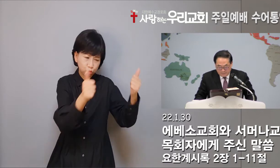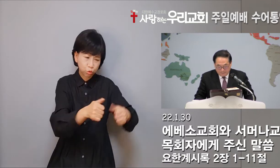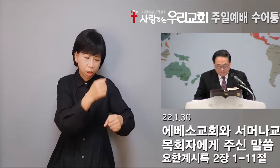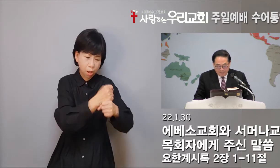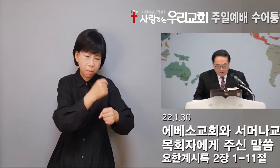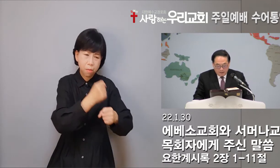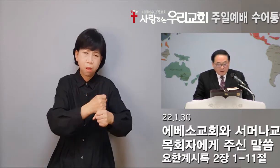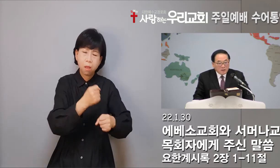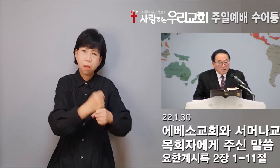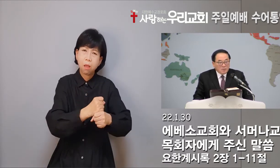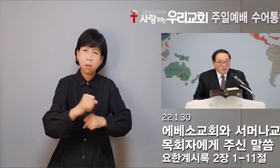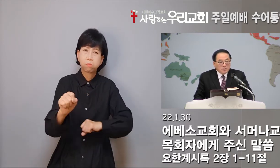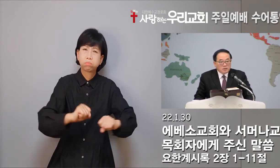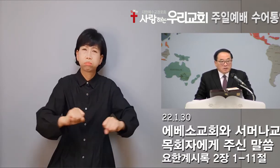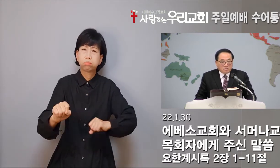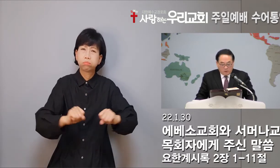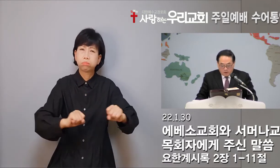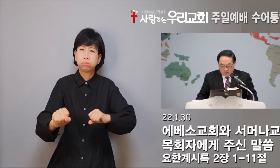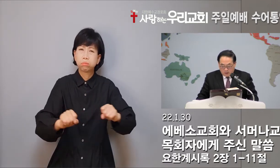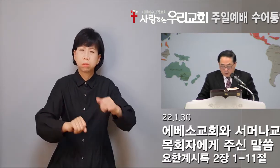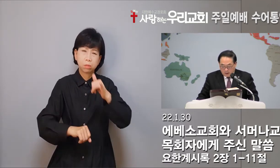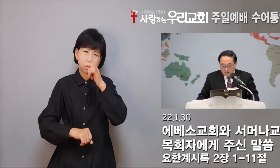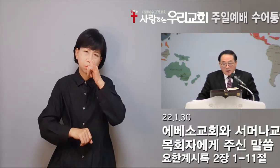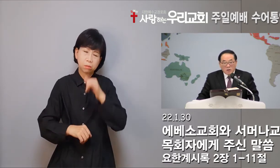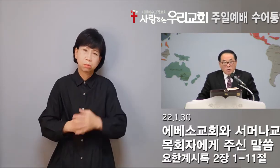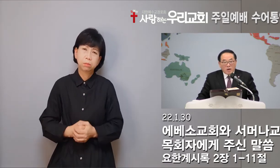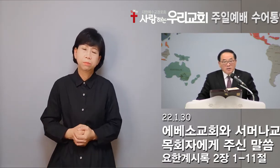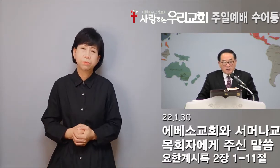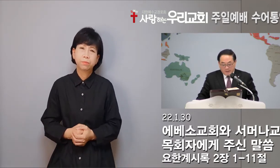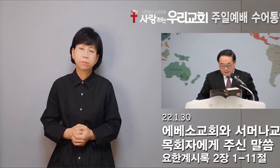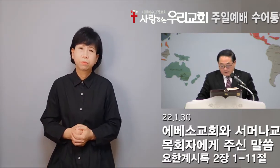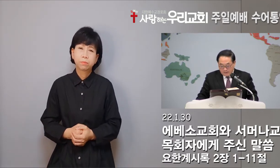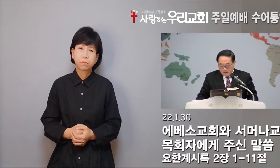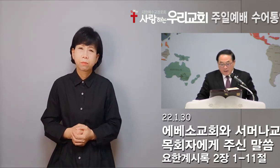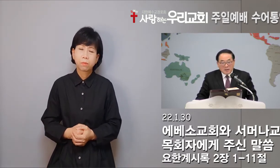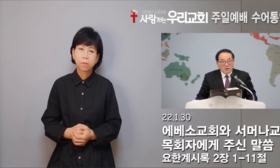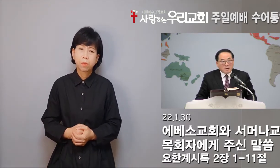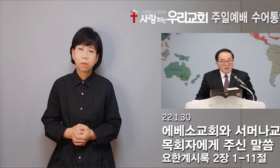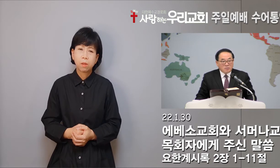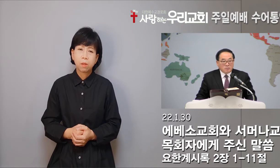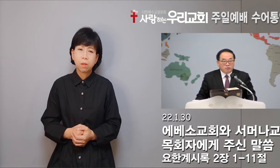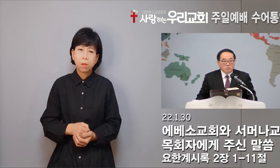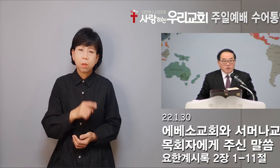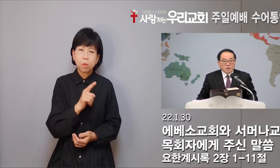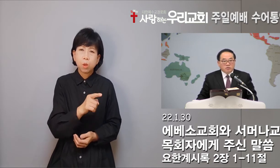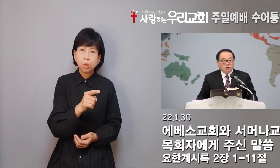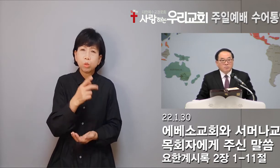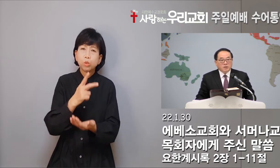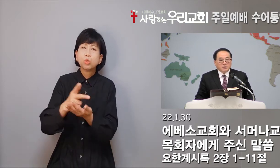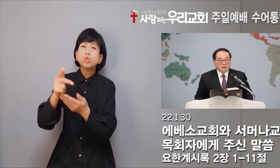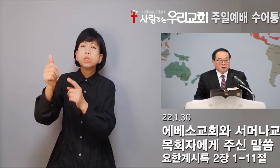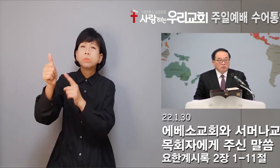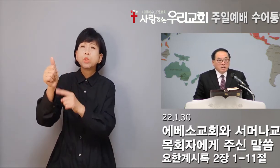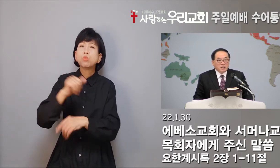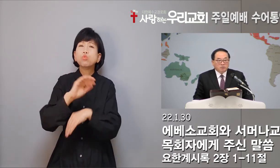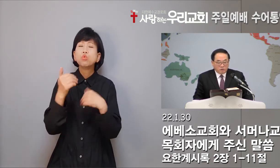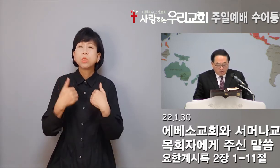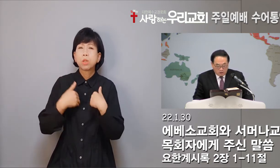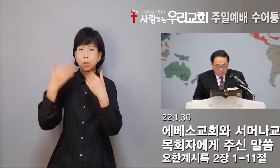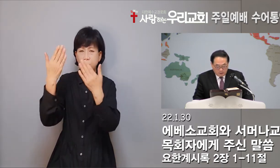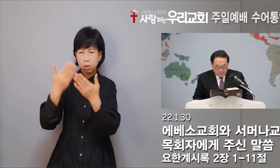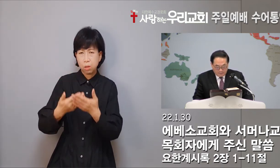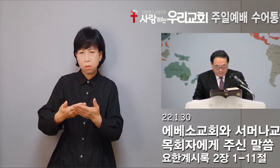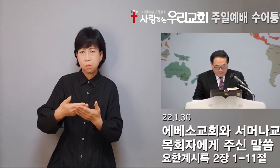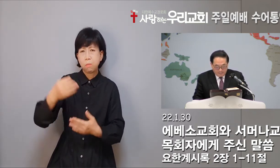것입니다. 이 편지를 쓰고 있는 저자는 요한이지만 이 말씀은 분명히 주님께서 우리에게